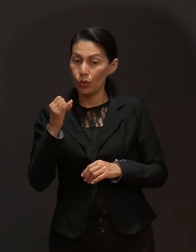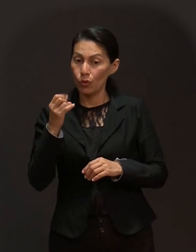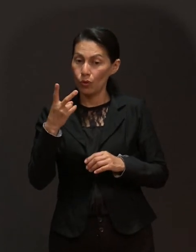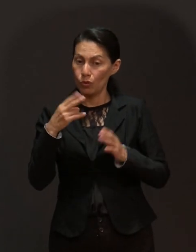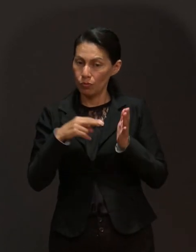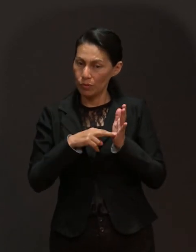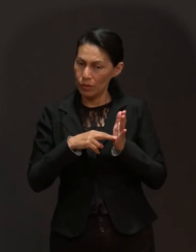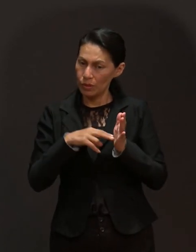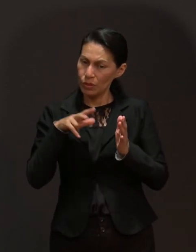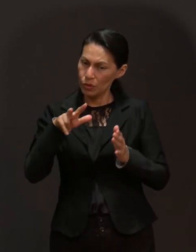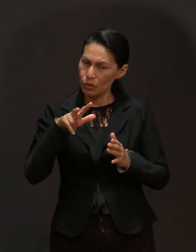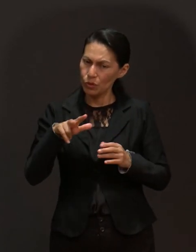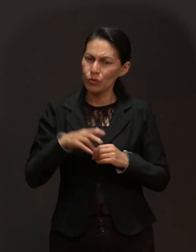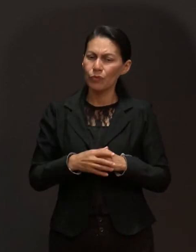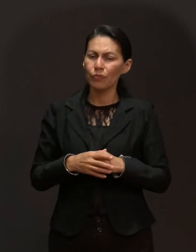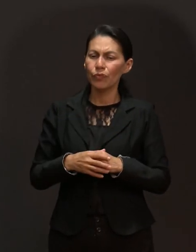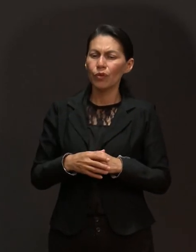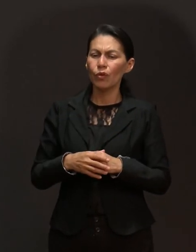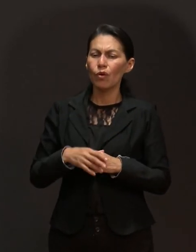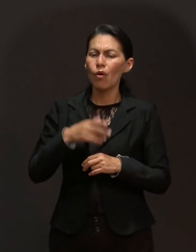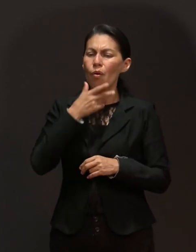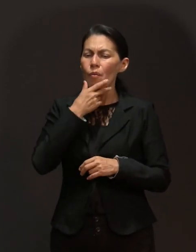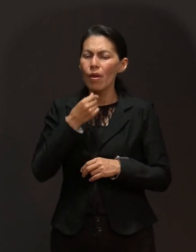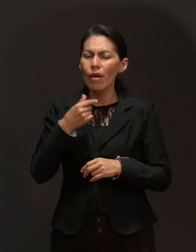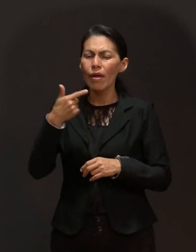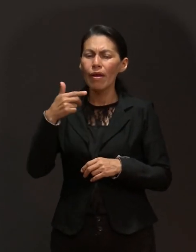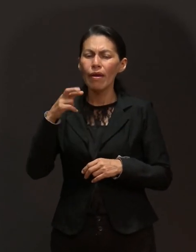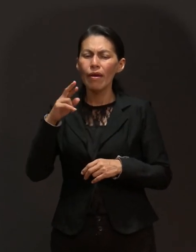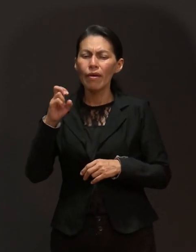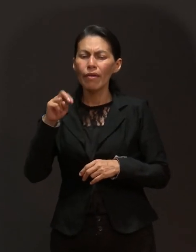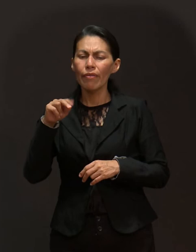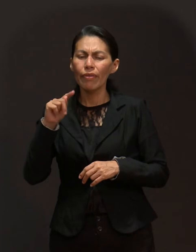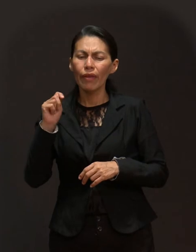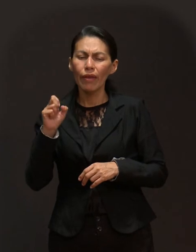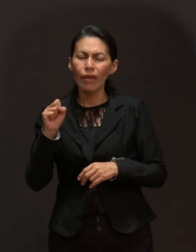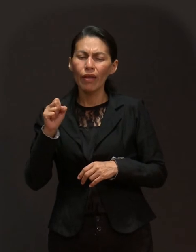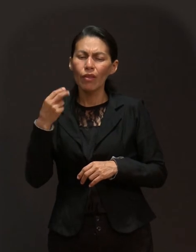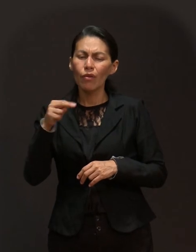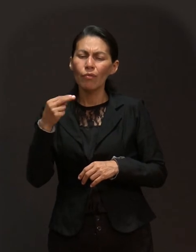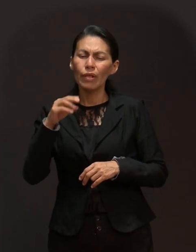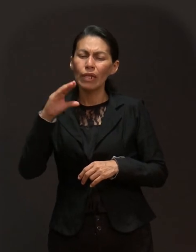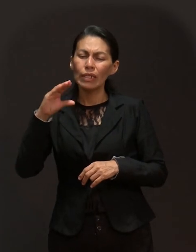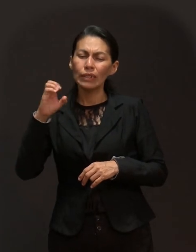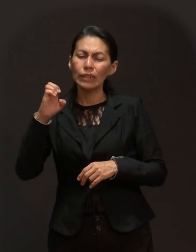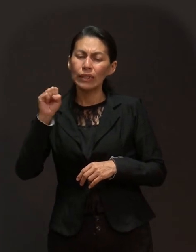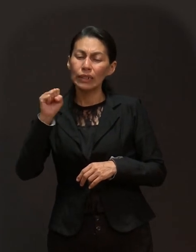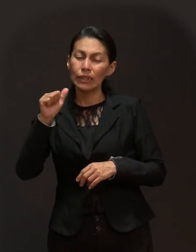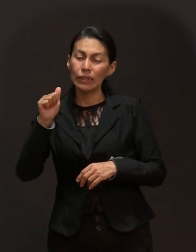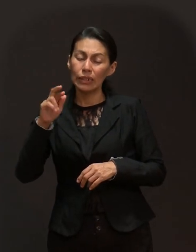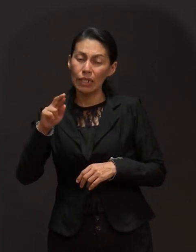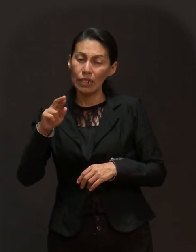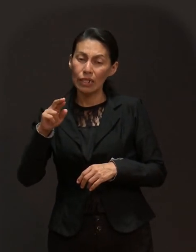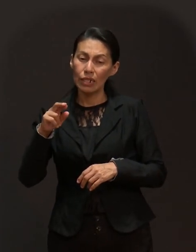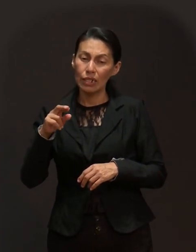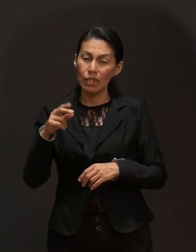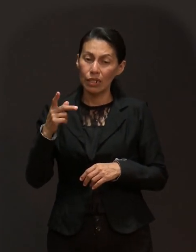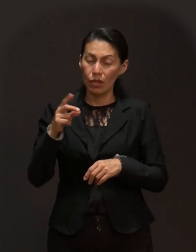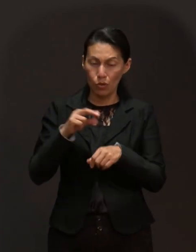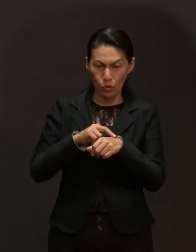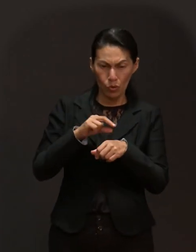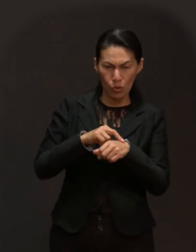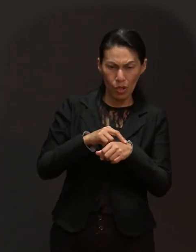el gerente financiero aún lo recuerdo un gran amigo y una persona muy buena el señor César Valera Durán